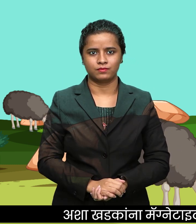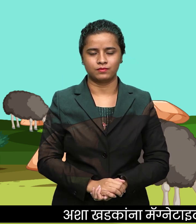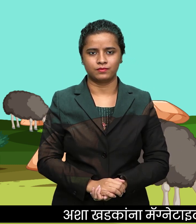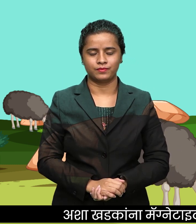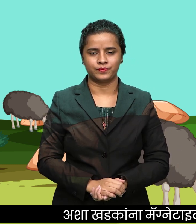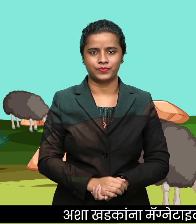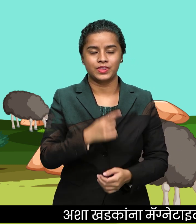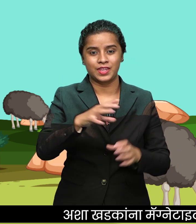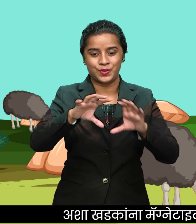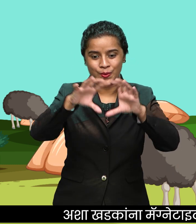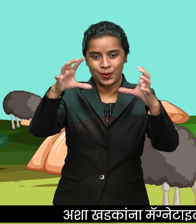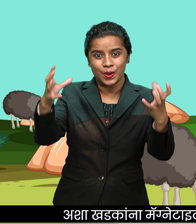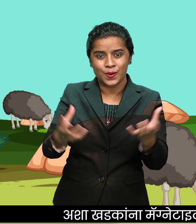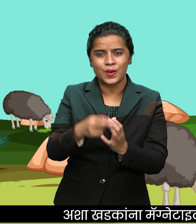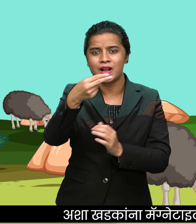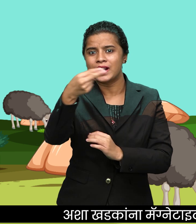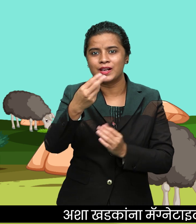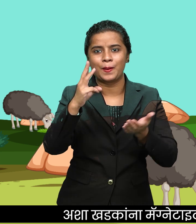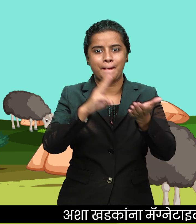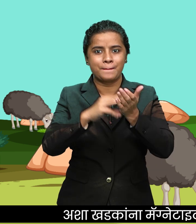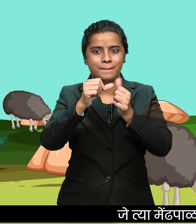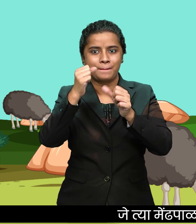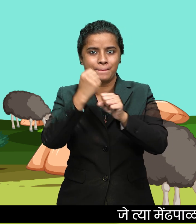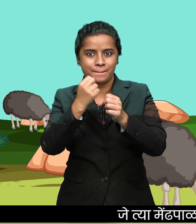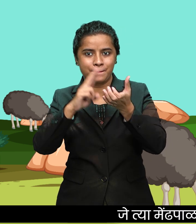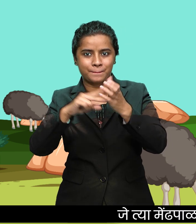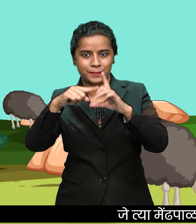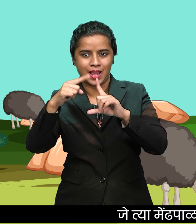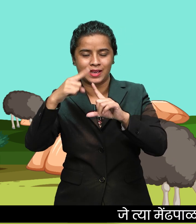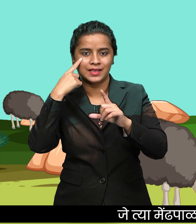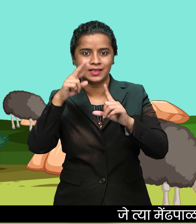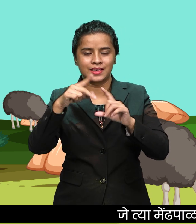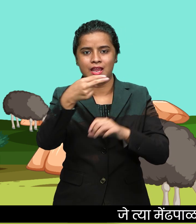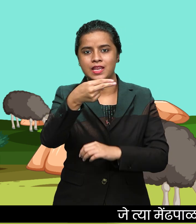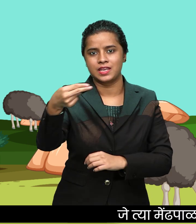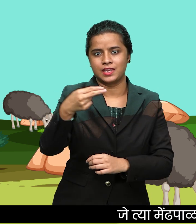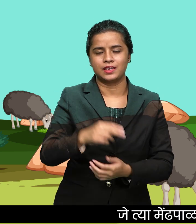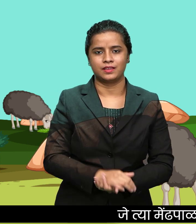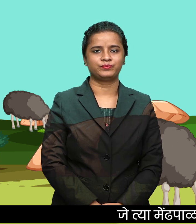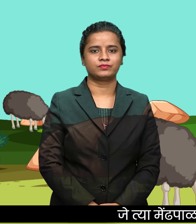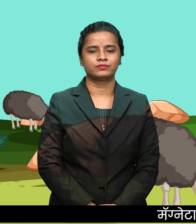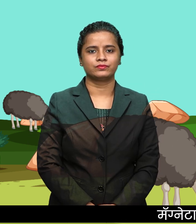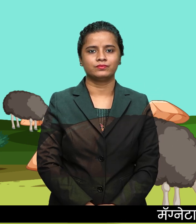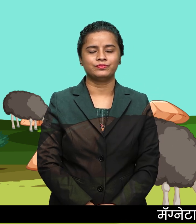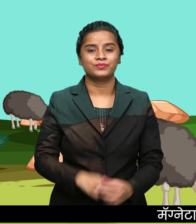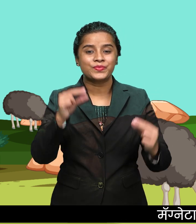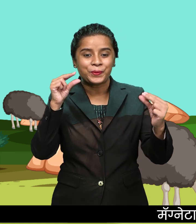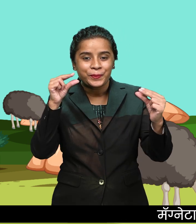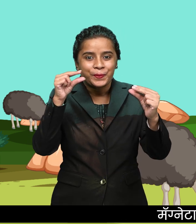अशा खडकांना मॅग्नेटाइट, खनिज चुंबक हे नाव देण्यात आले, जे त्या मेंढपाळाच्या नावावरून ठेवले गेले. मॅग्नेटाइटमध्ये लोह